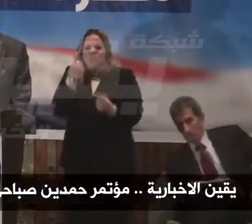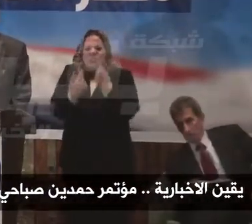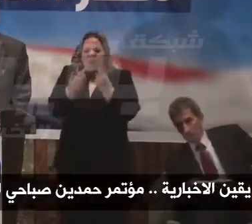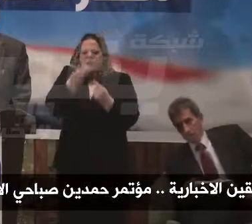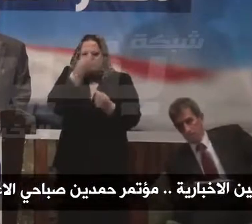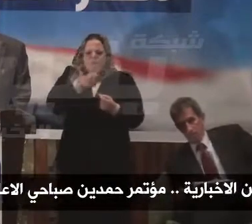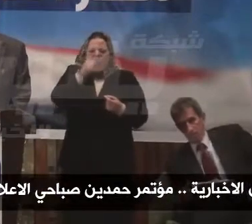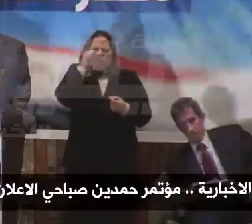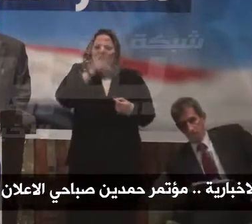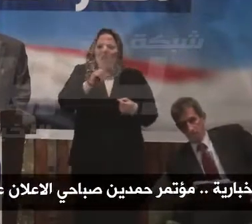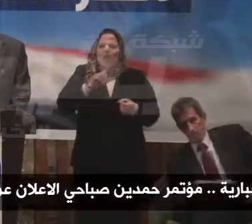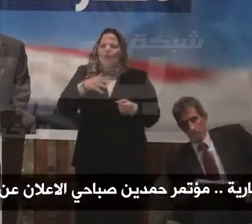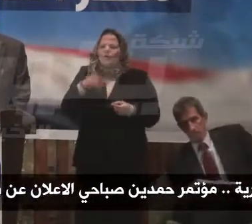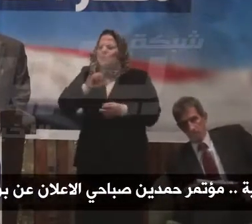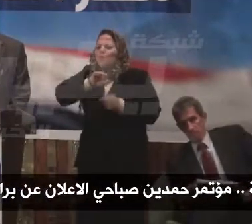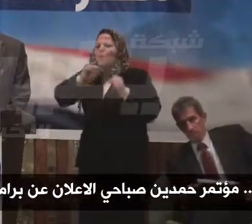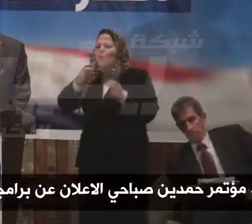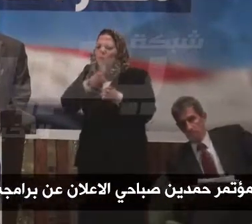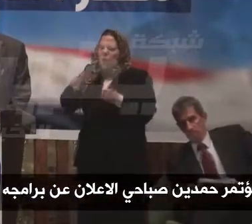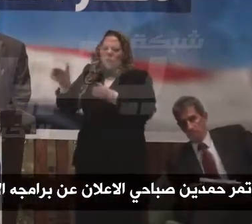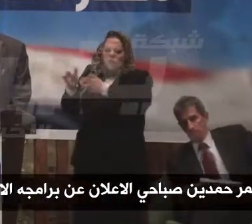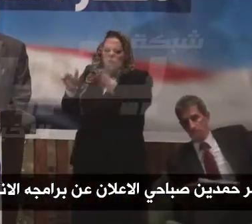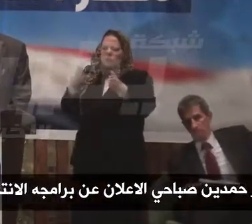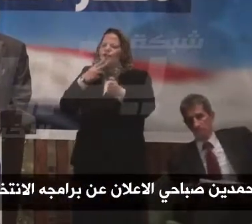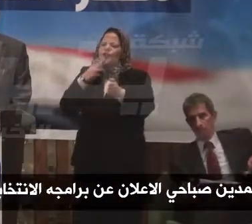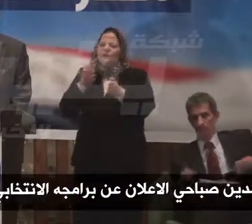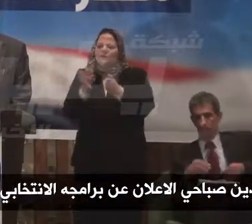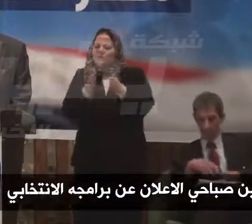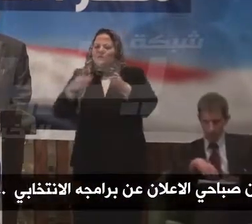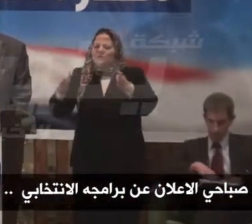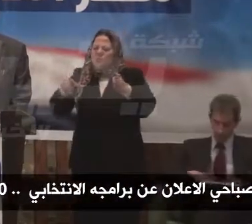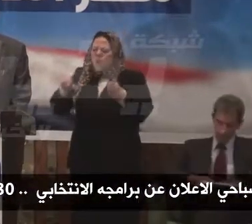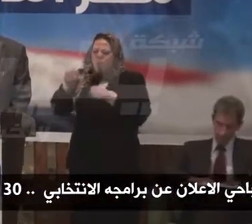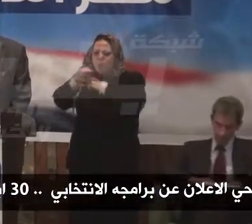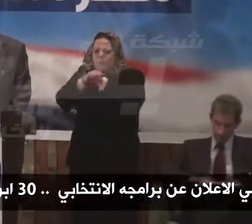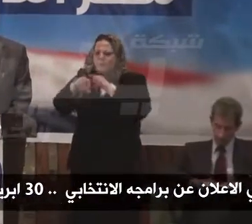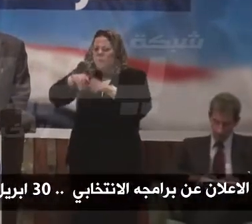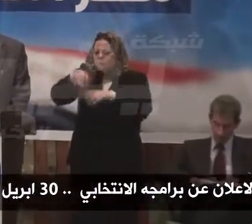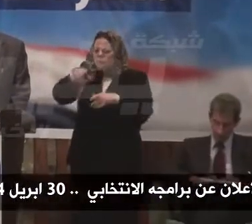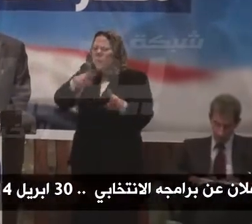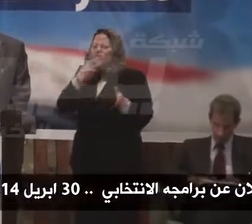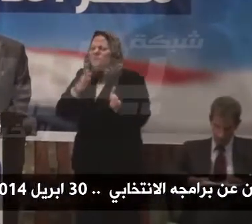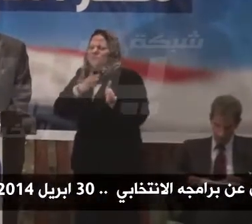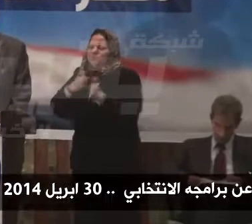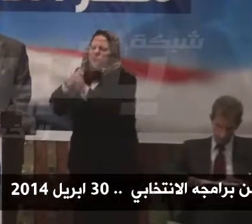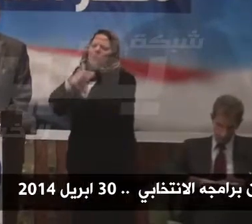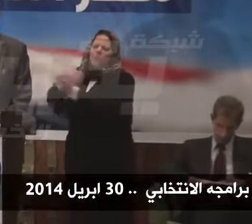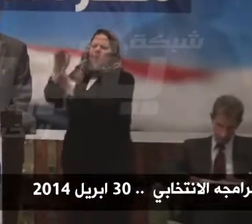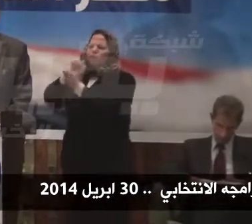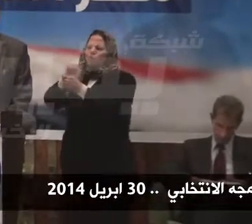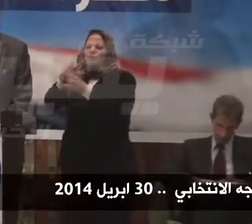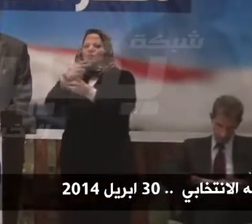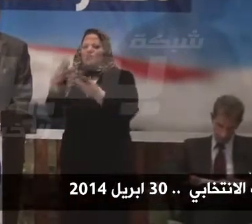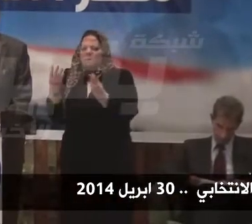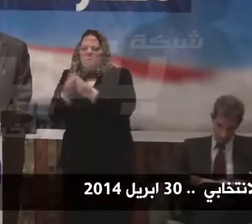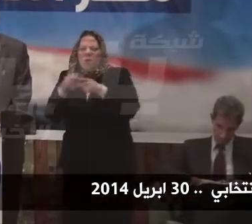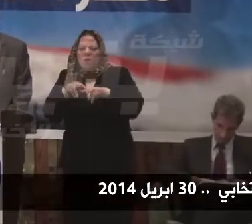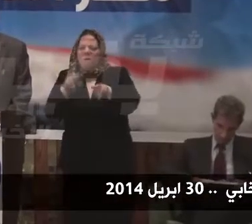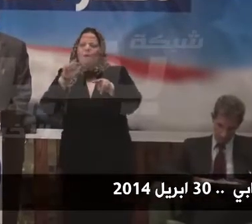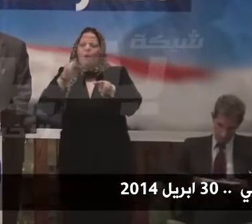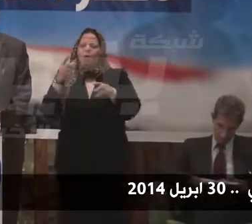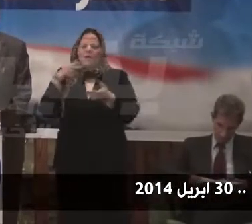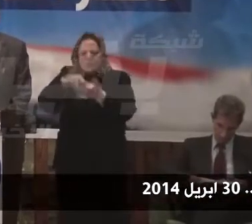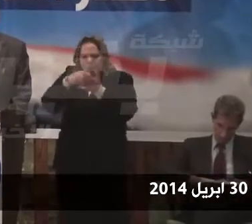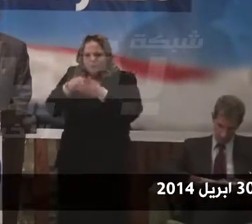سننهي على الصرف الصناعي بتاتا، وسنتعامل مع الصرف الصحي عن طريق ترشيده وتقليل كمياته كما سنذكر